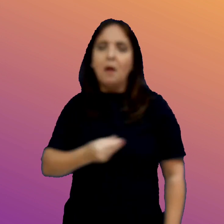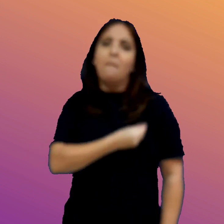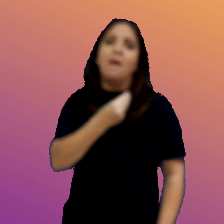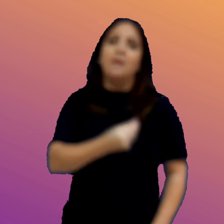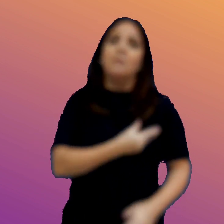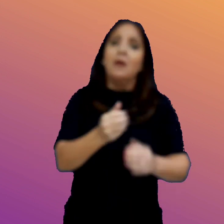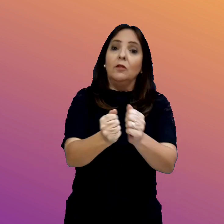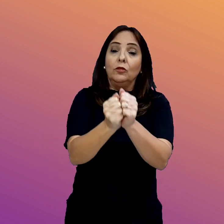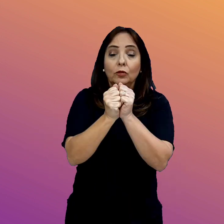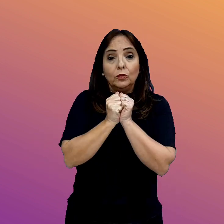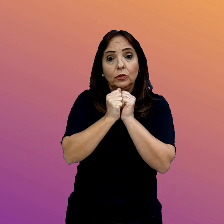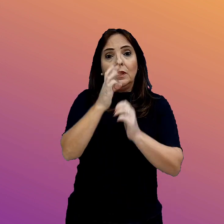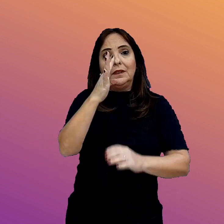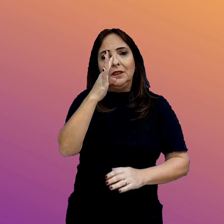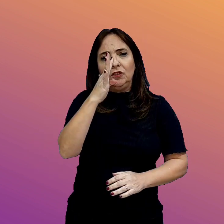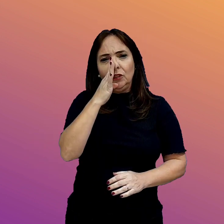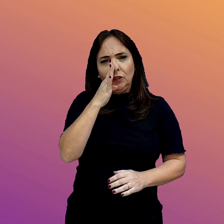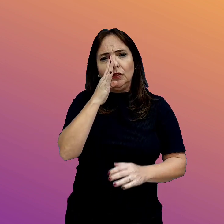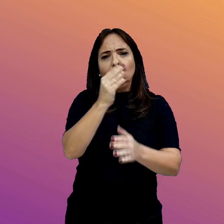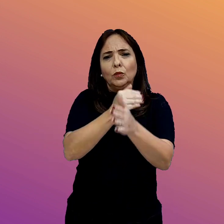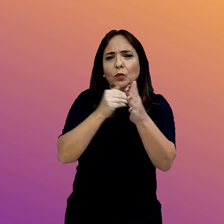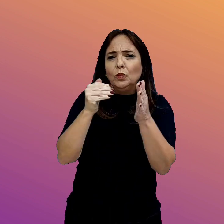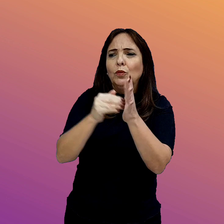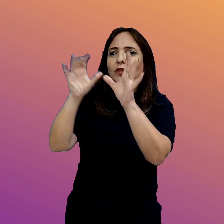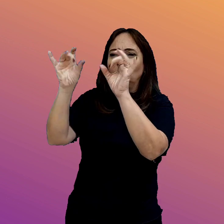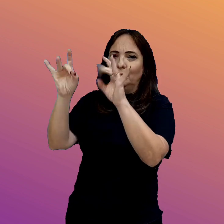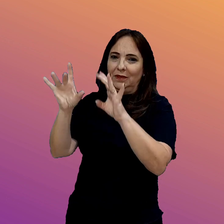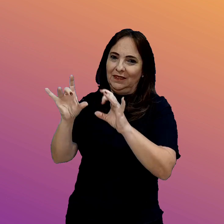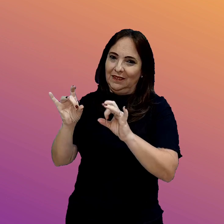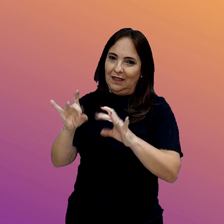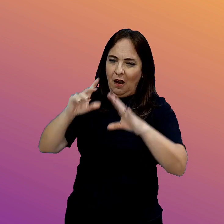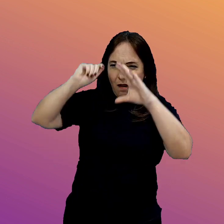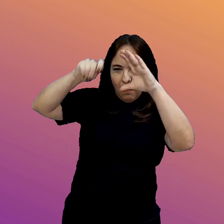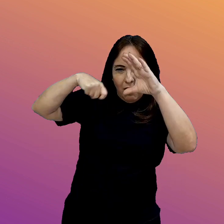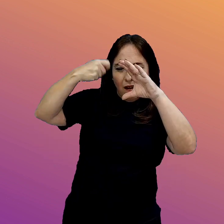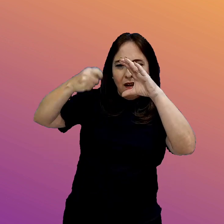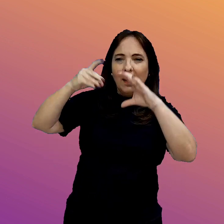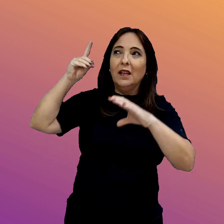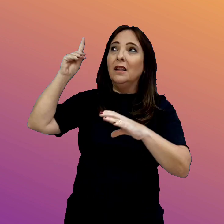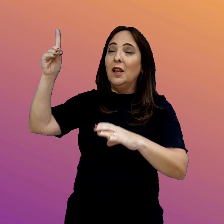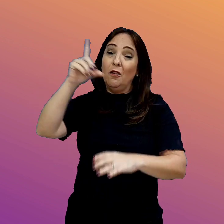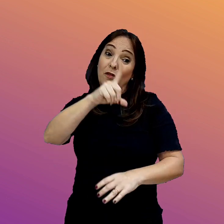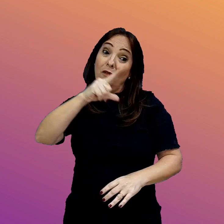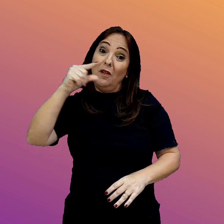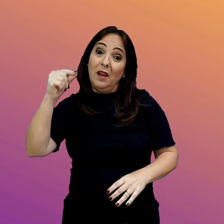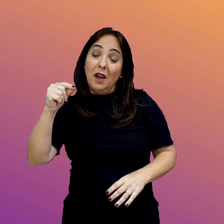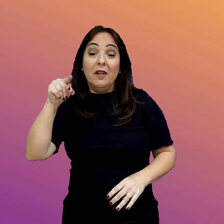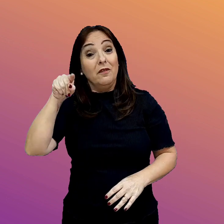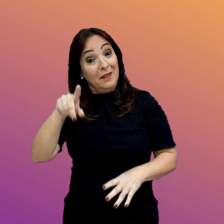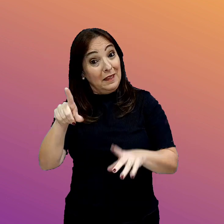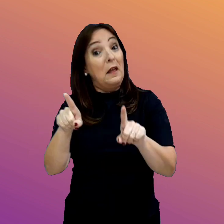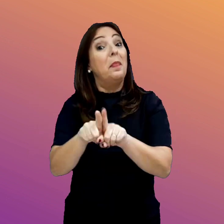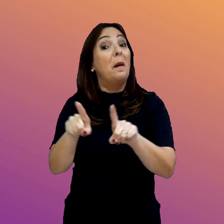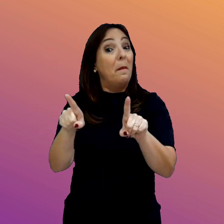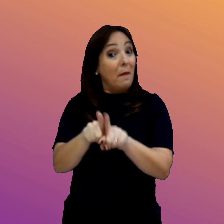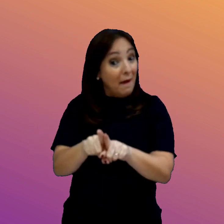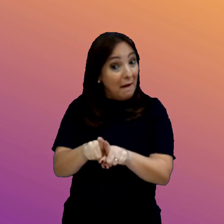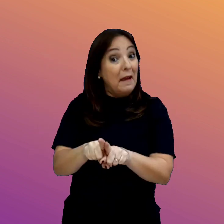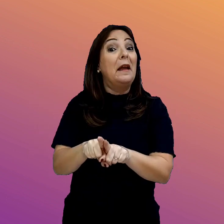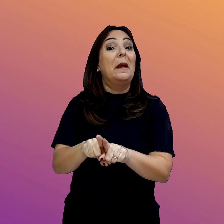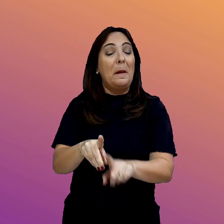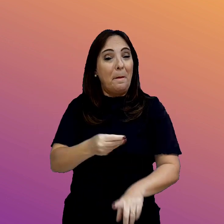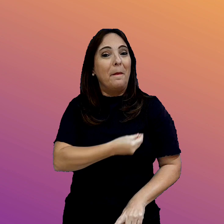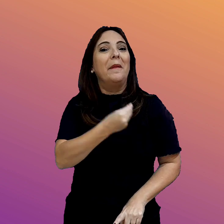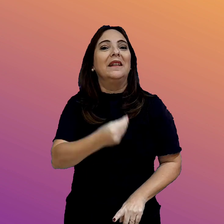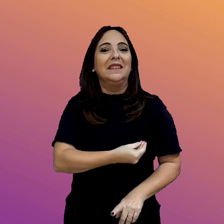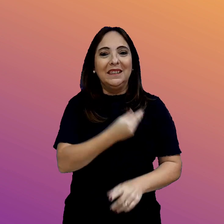gente, assistindo tudo de especial que Deus separou para ele nesse tempo. E você, de quebra, também